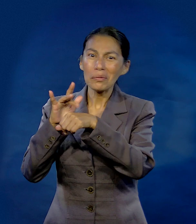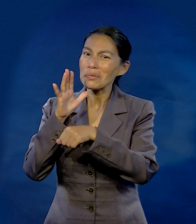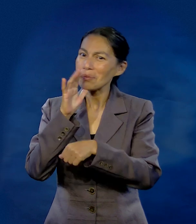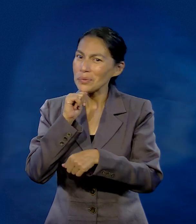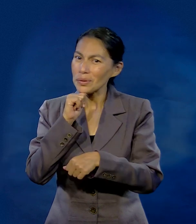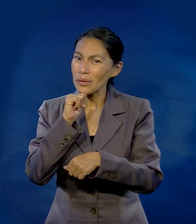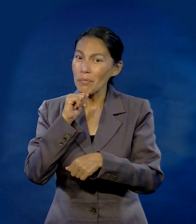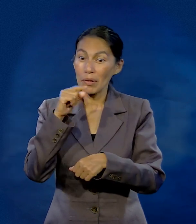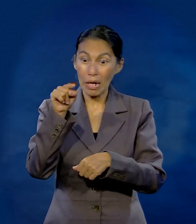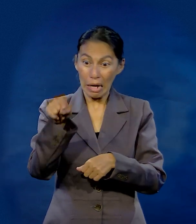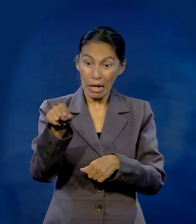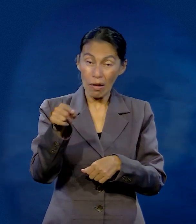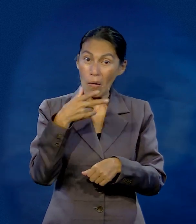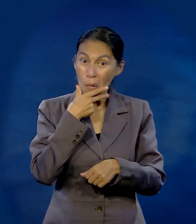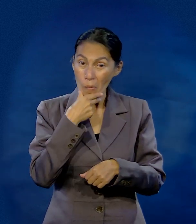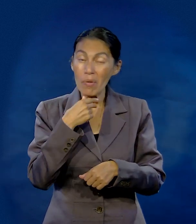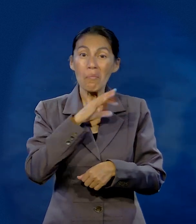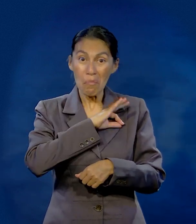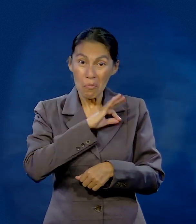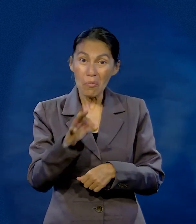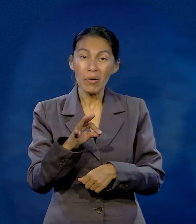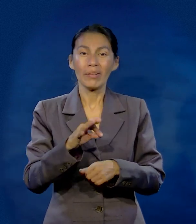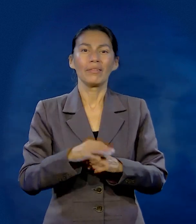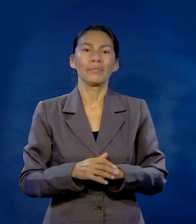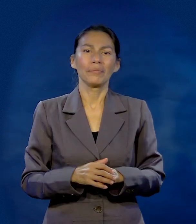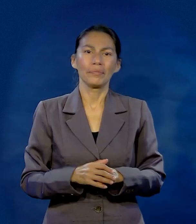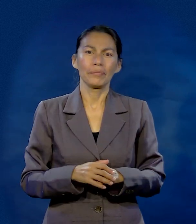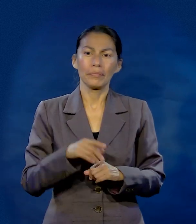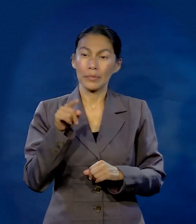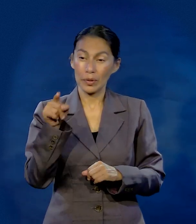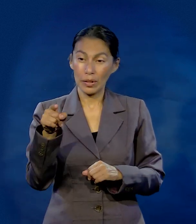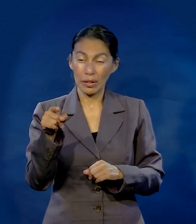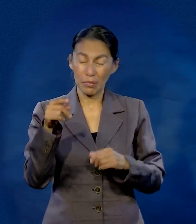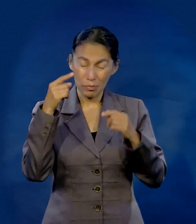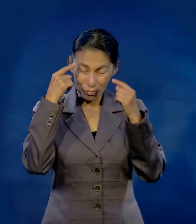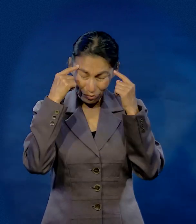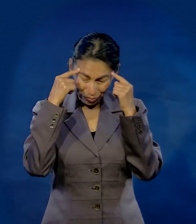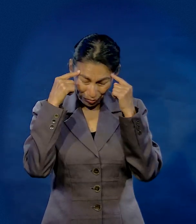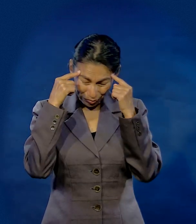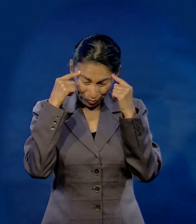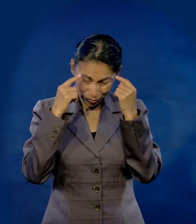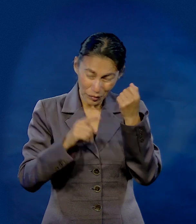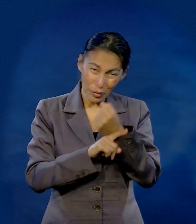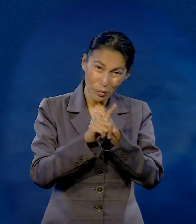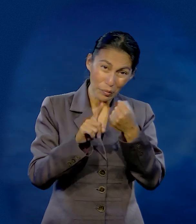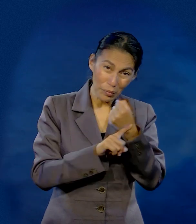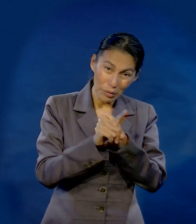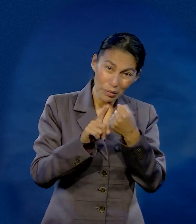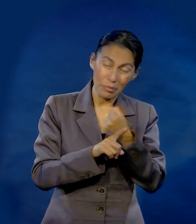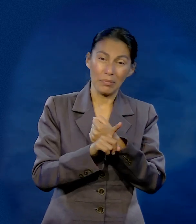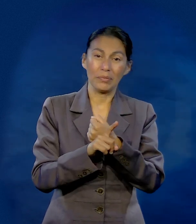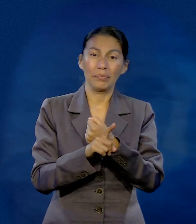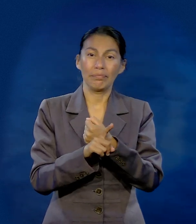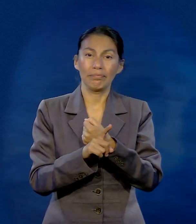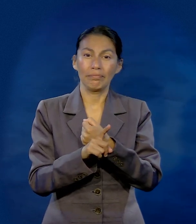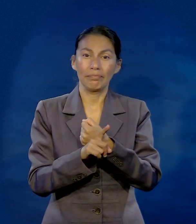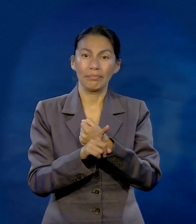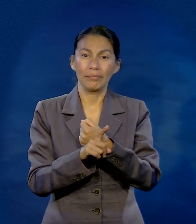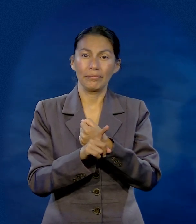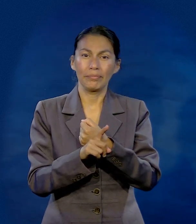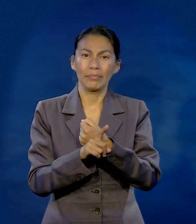sé que varios de ustedes han soñado vivir en ese tiempo y no vivimos él tuvo la oportunidad y él está escuchando a Jesús directamente pero